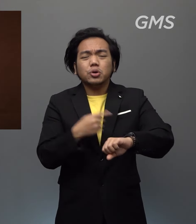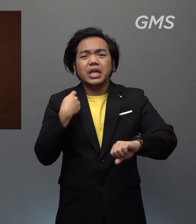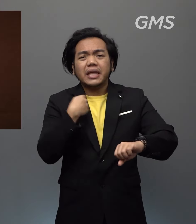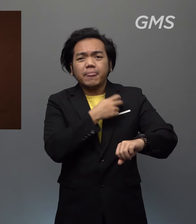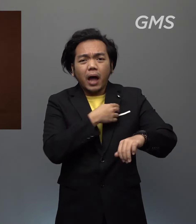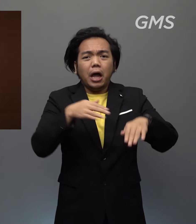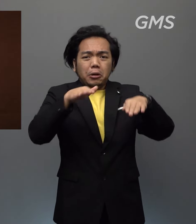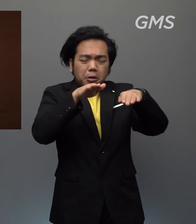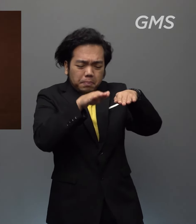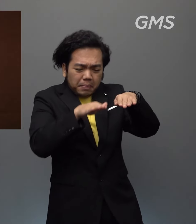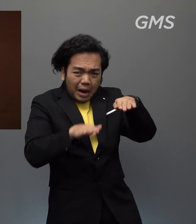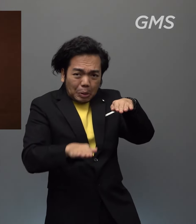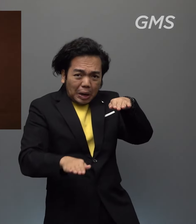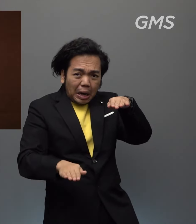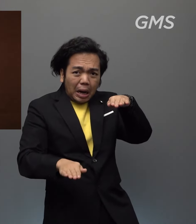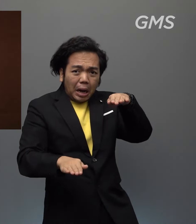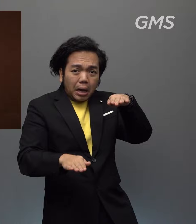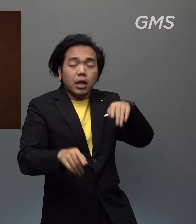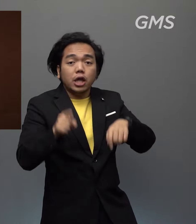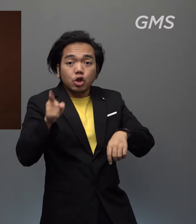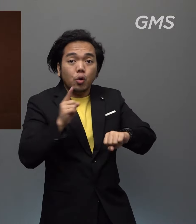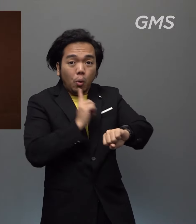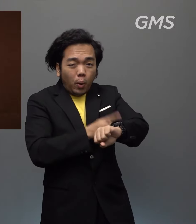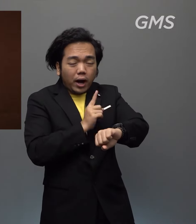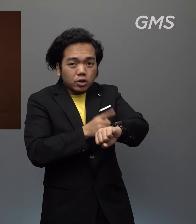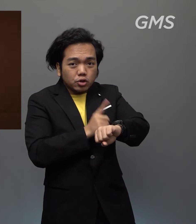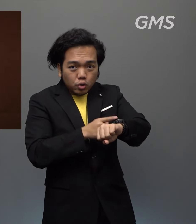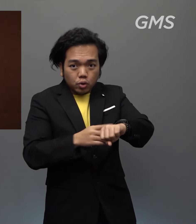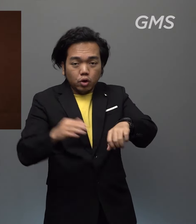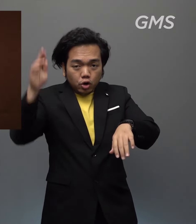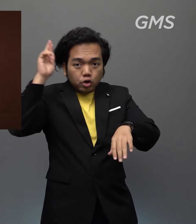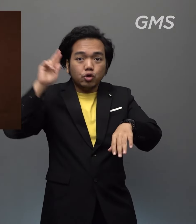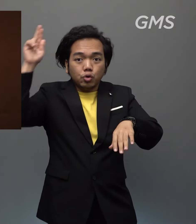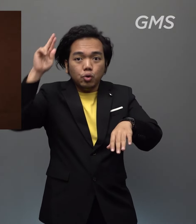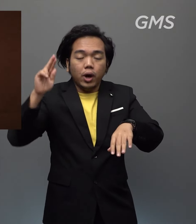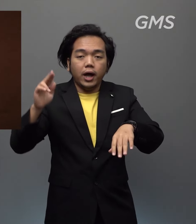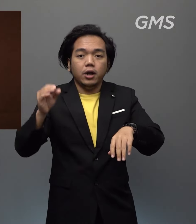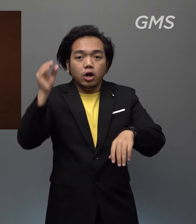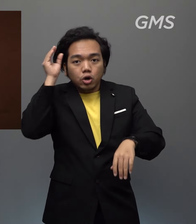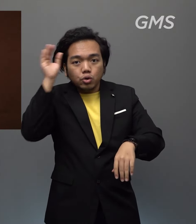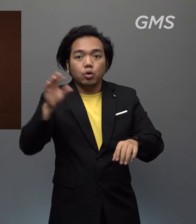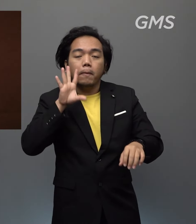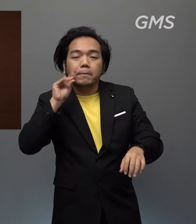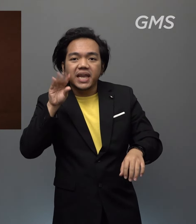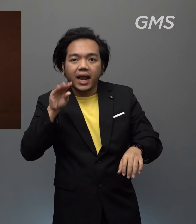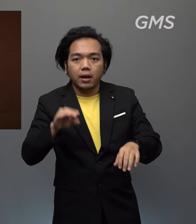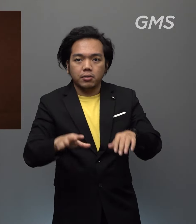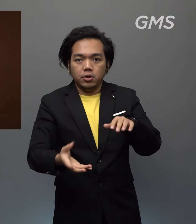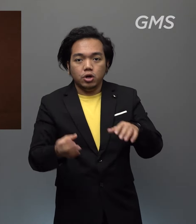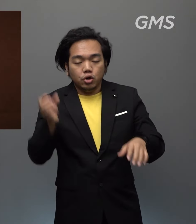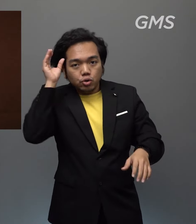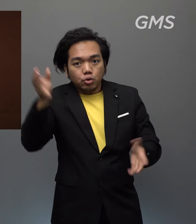kemana Tuhan akan bawa kita. Sekalipun mungkin masih di dalam kondisi